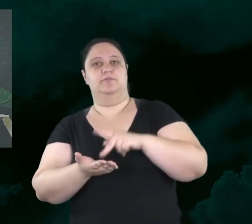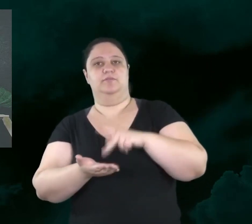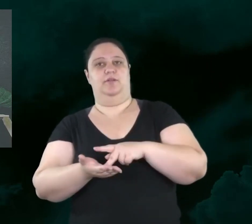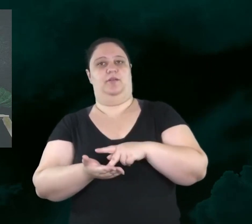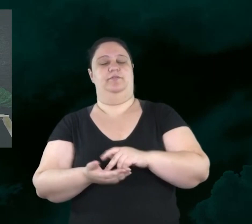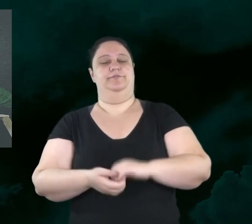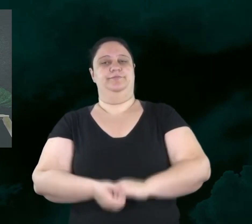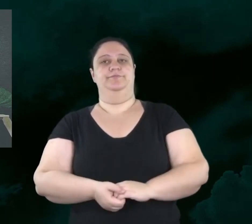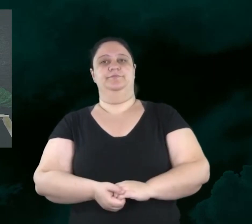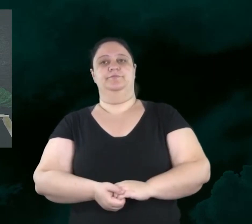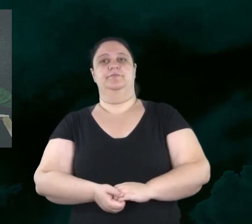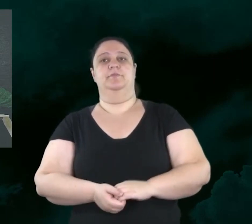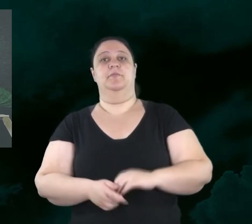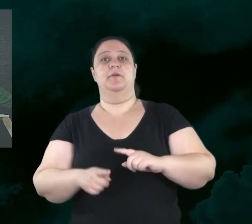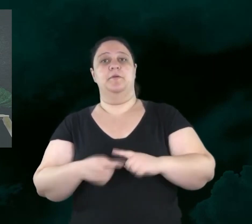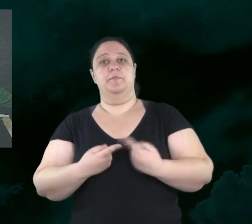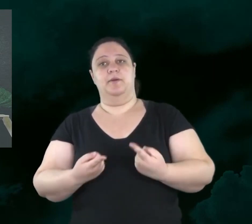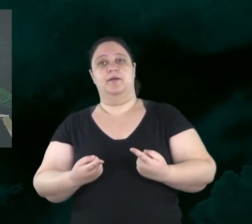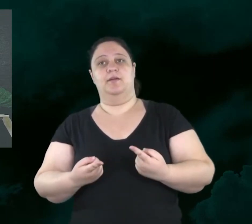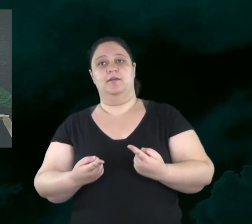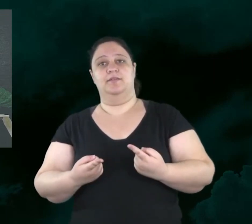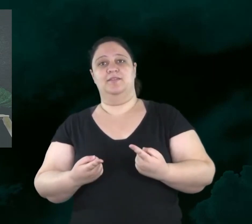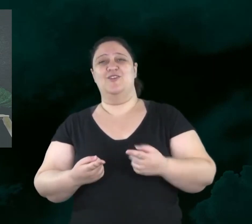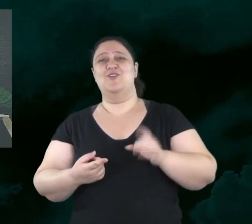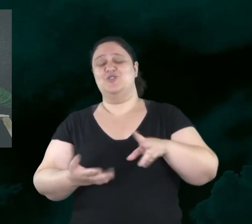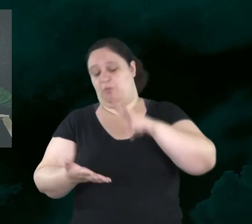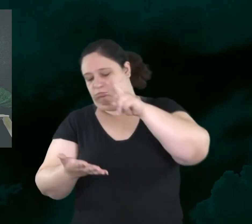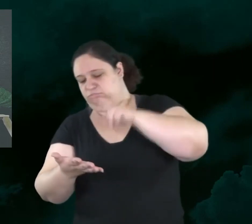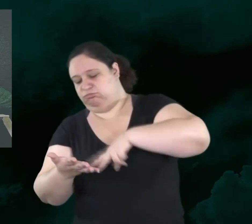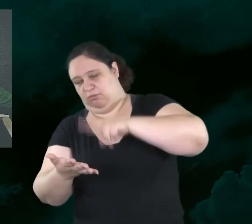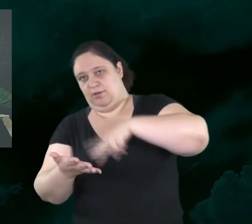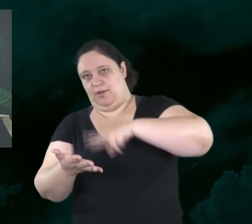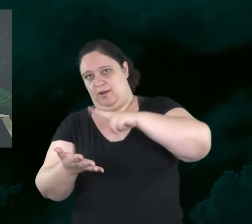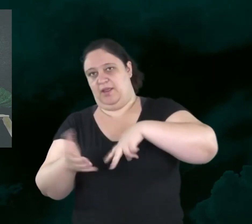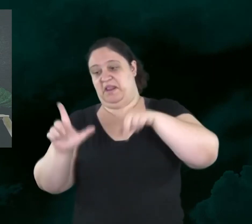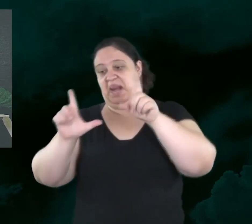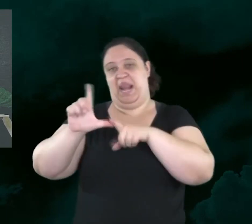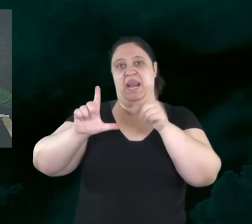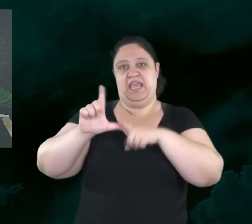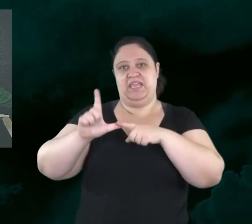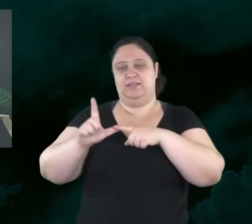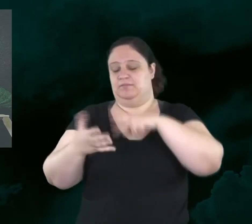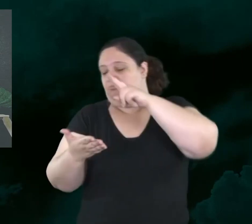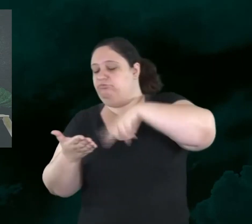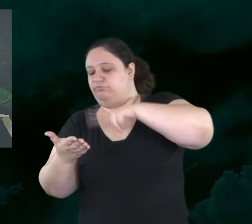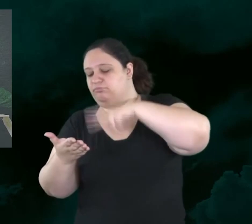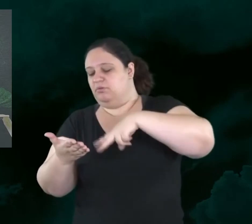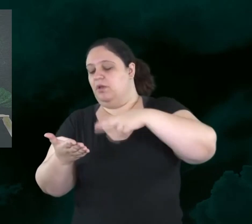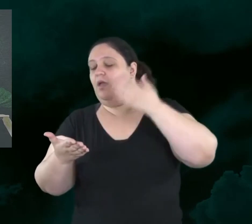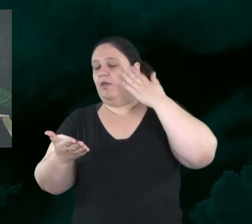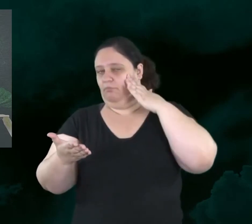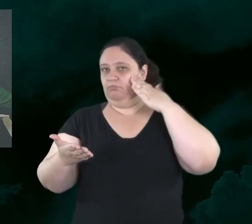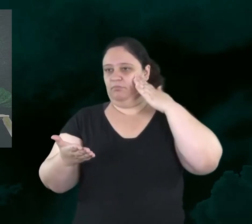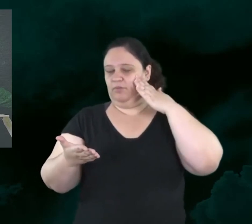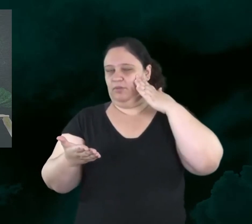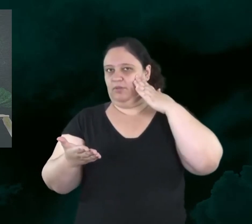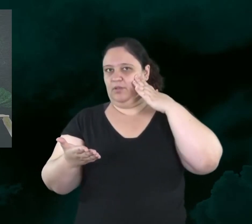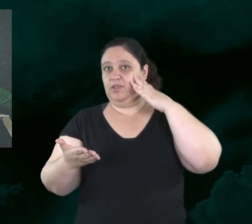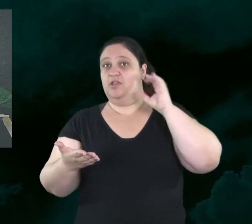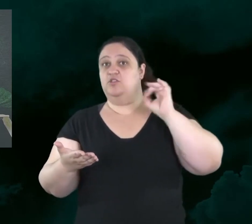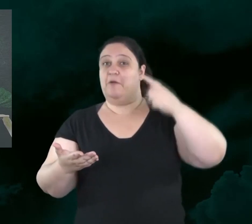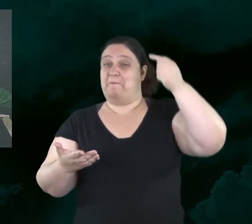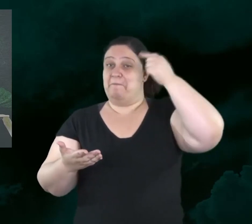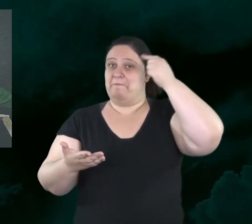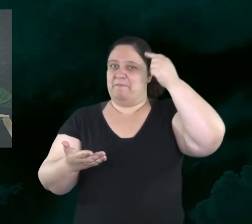verdade. Mas a Bíblia, a letra preta no papel branco, ainda não é suficiente. Nós precisamos